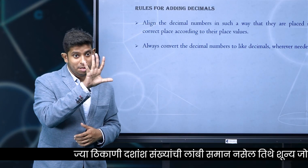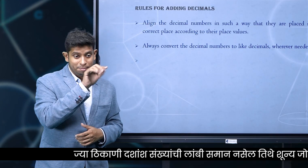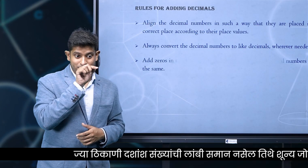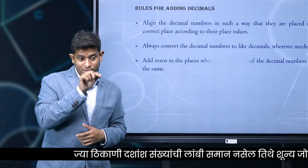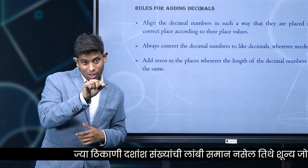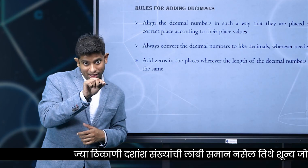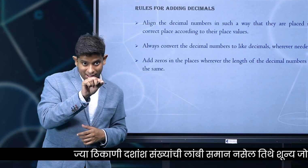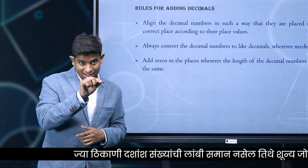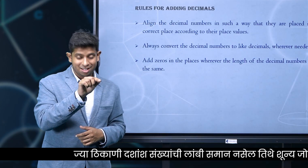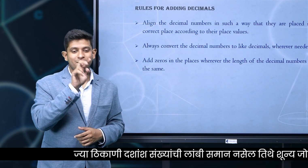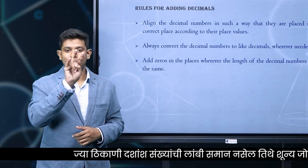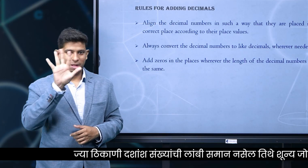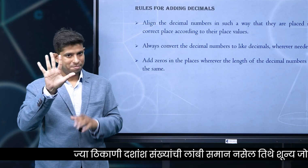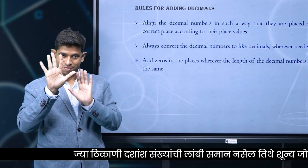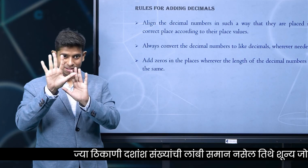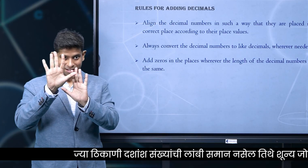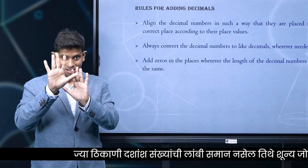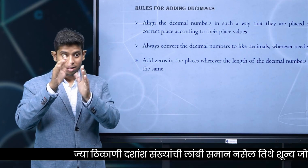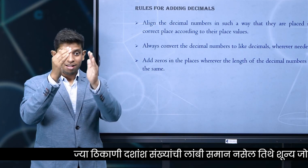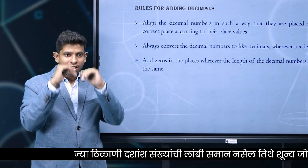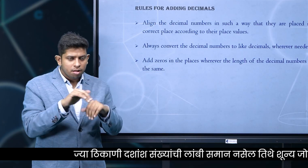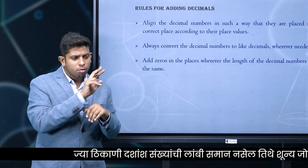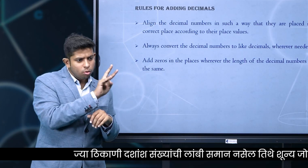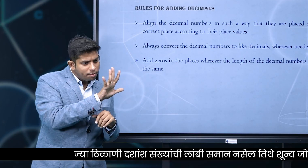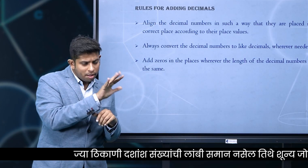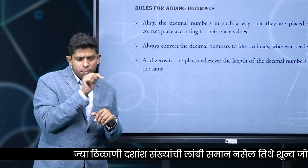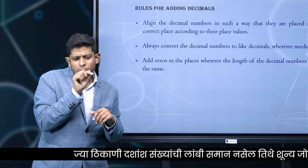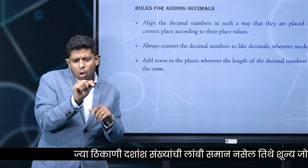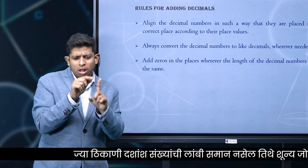ज्या ठिकाणी दशांश संख्यांची लांबी समान नसेल तिथे 0